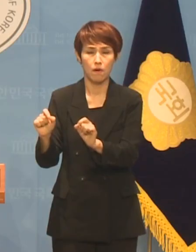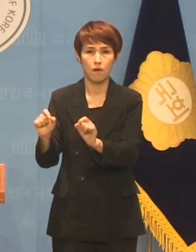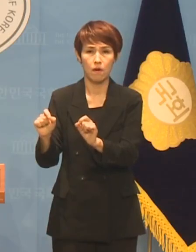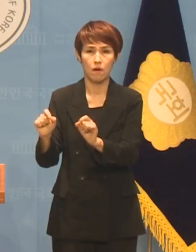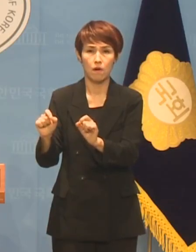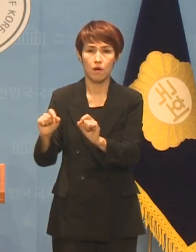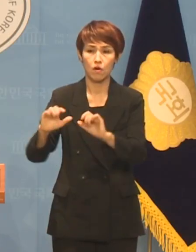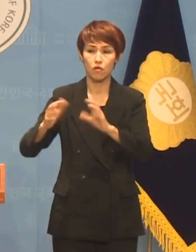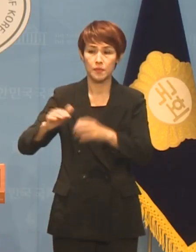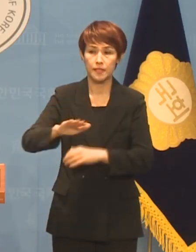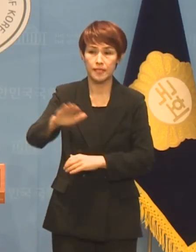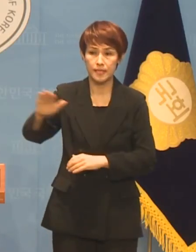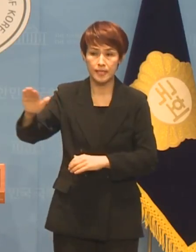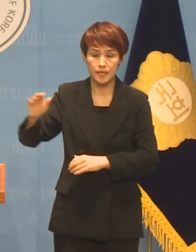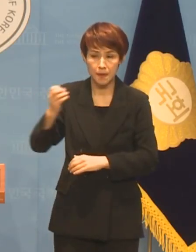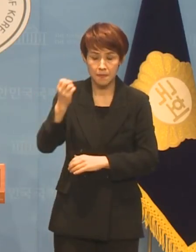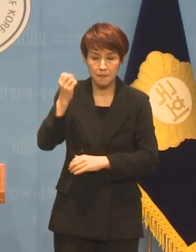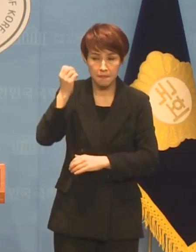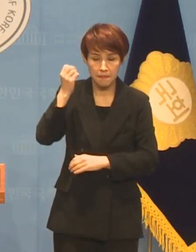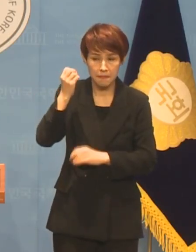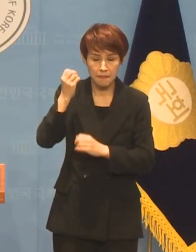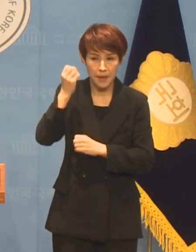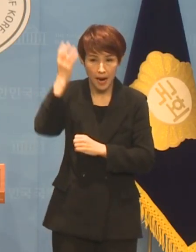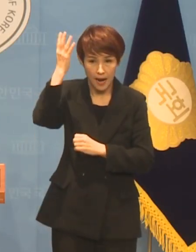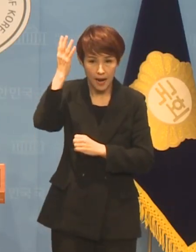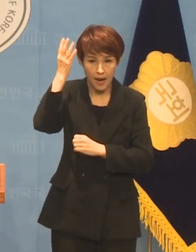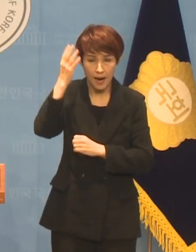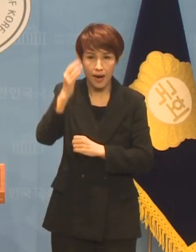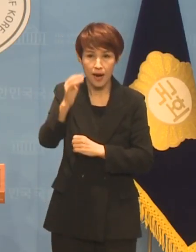국민의 기억에서 흐릿해질수록